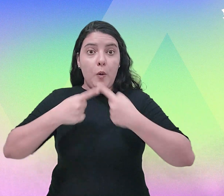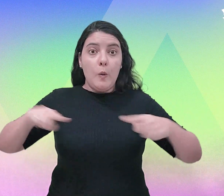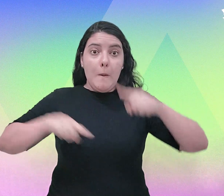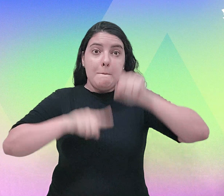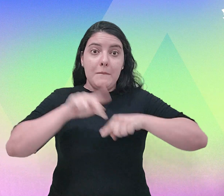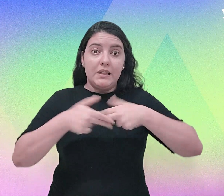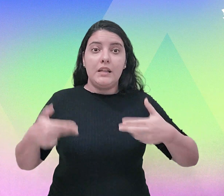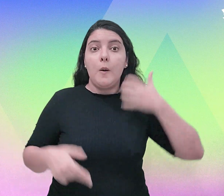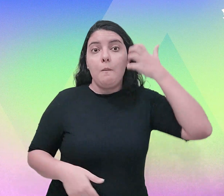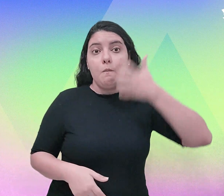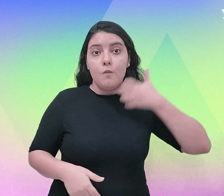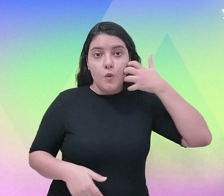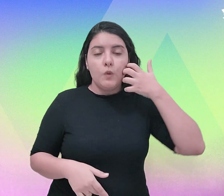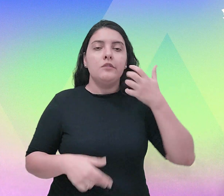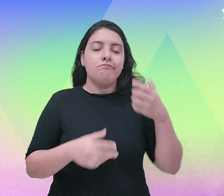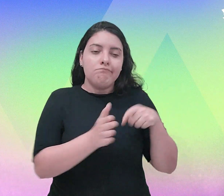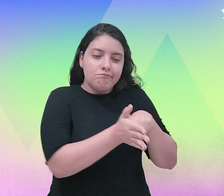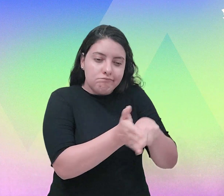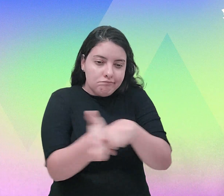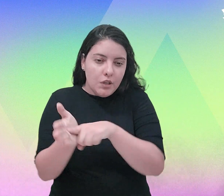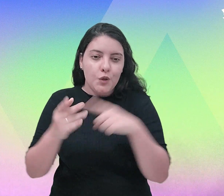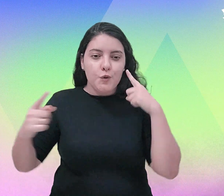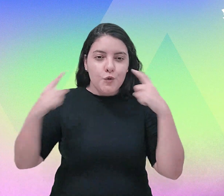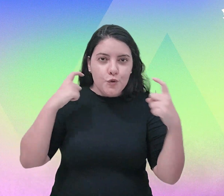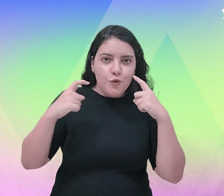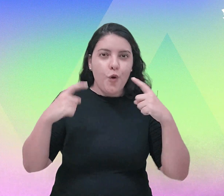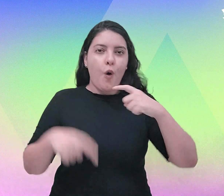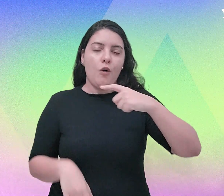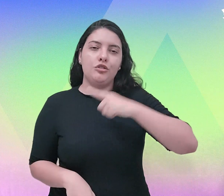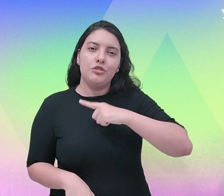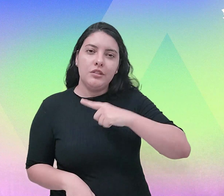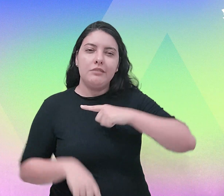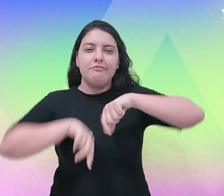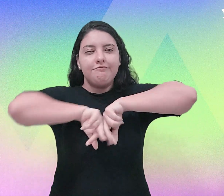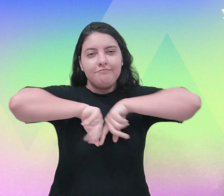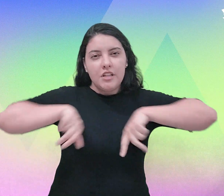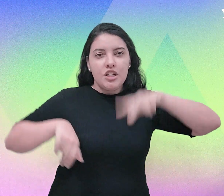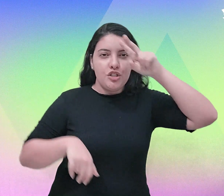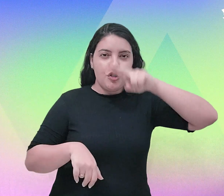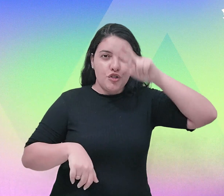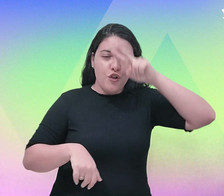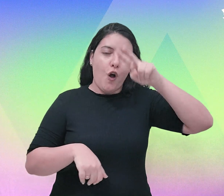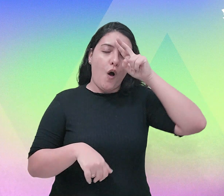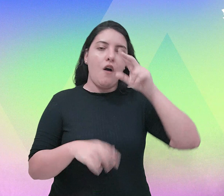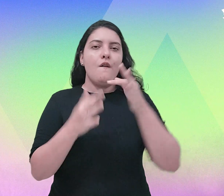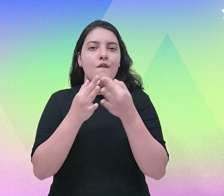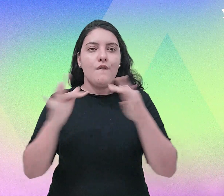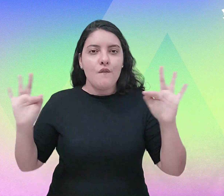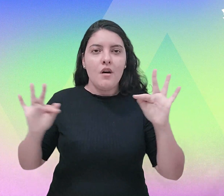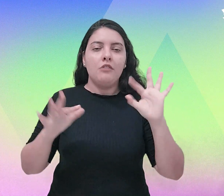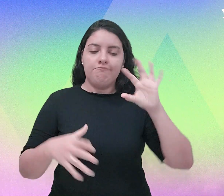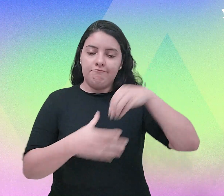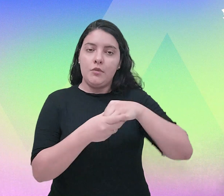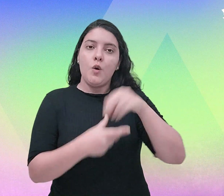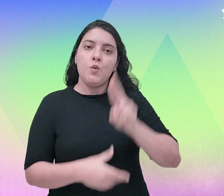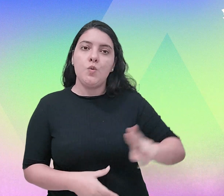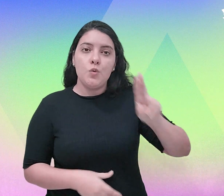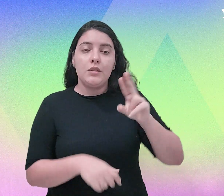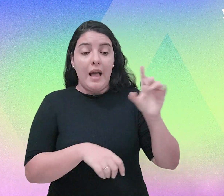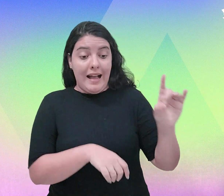manifestação explorando suas possíveis sonoridades a história por detrás de cada uma frases e aplicabilidade de cada instrumento